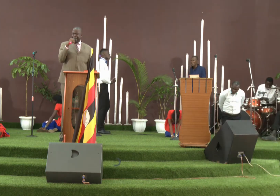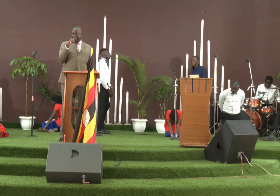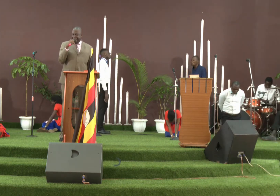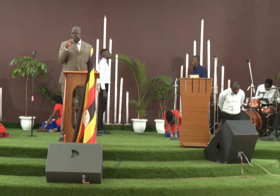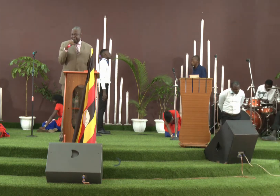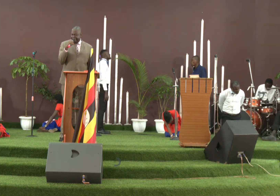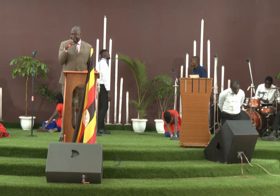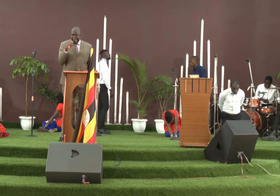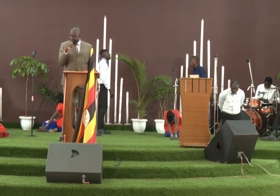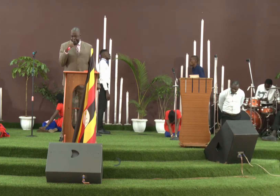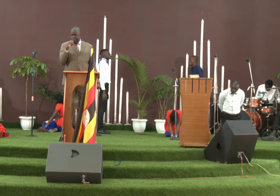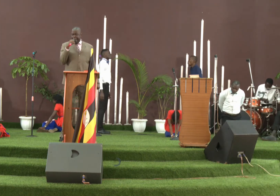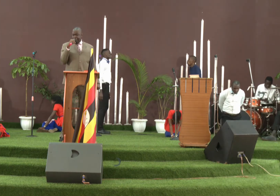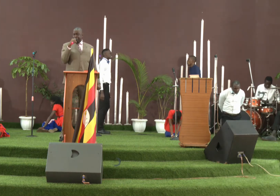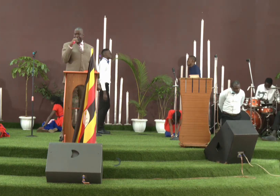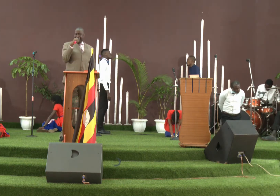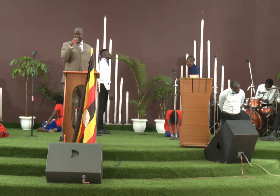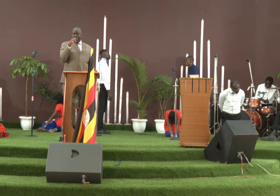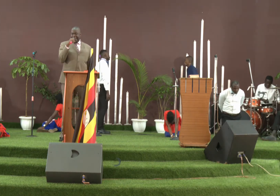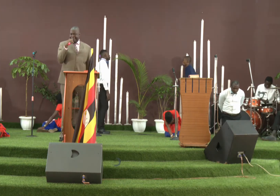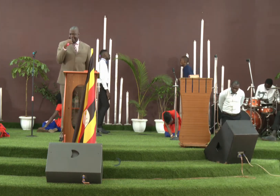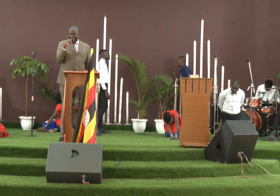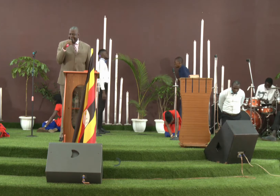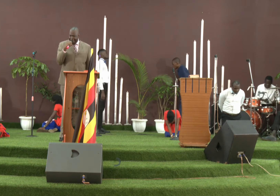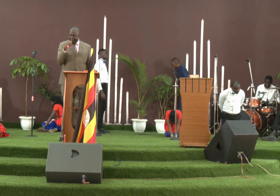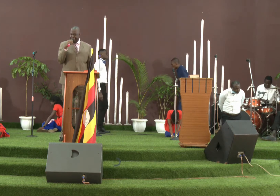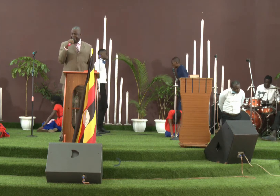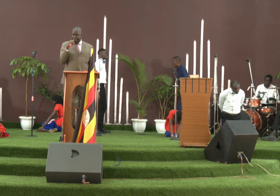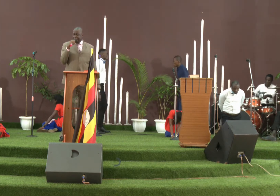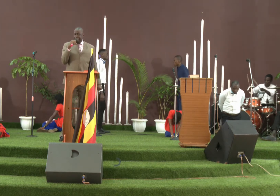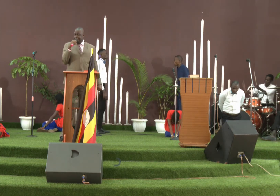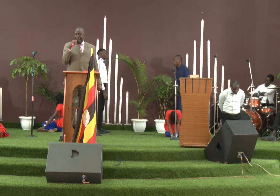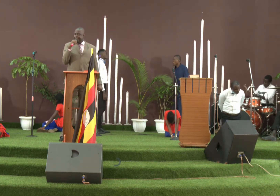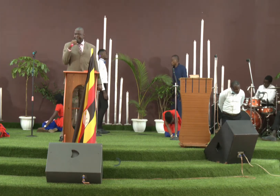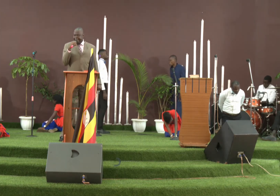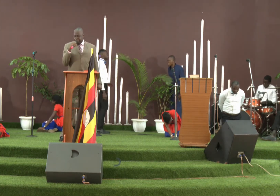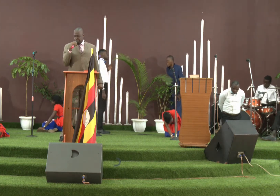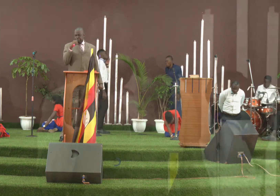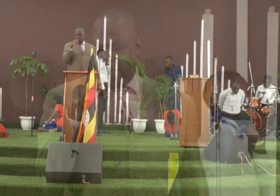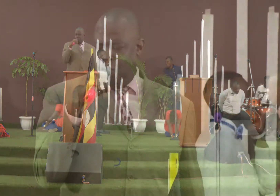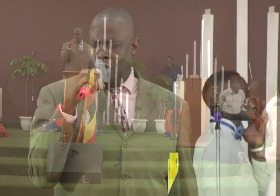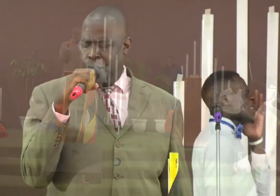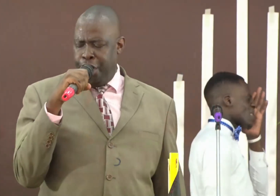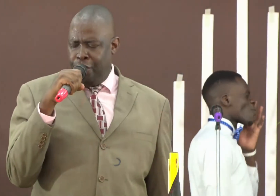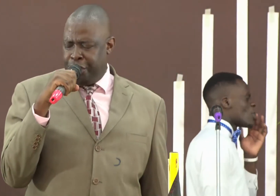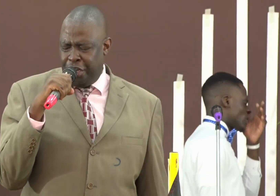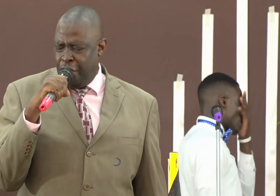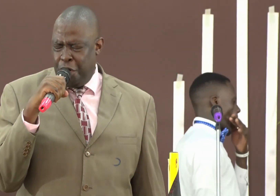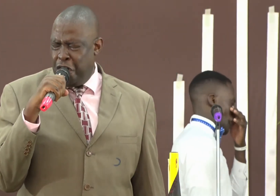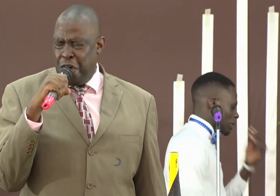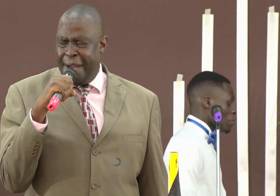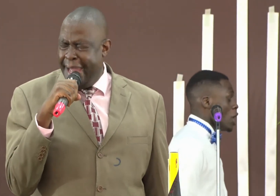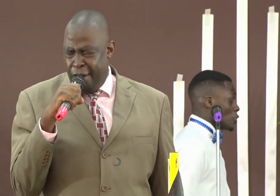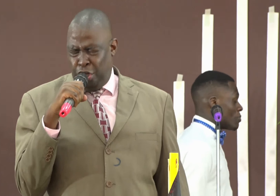sobola manye gafe Nemo na kuzileze sigande Eza desema Tuzi kuomoyo